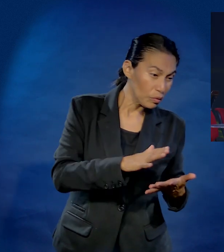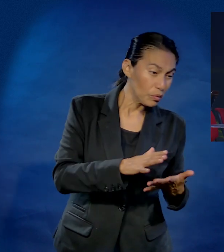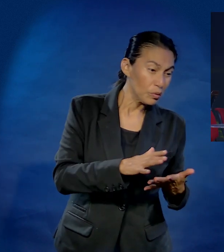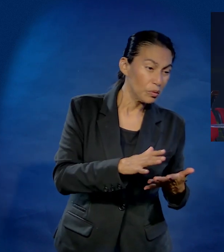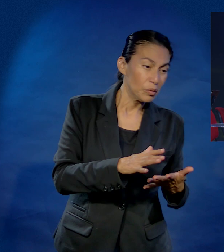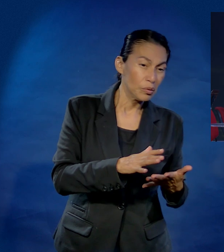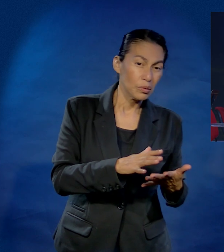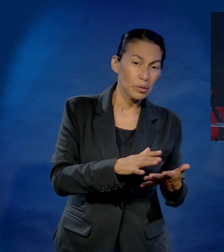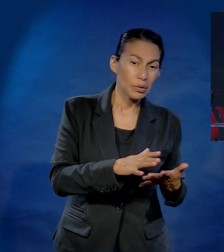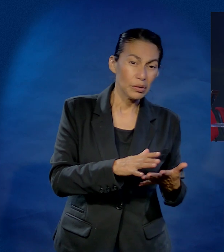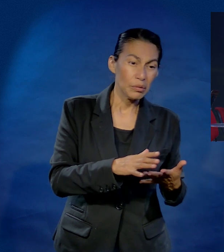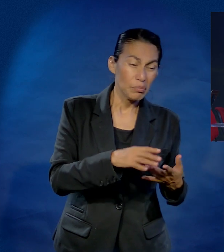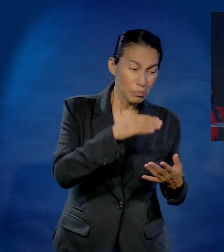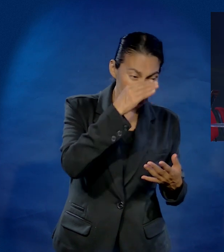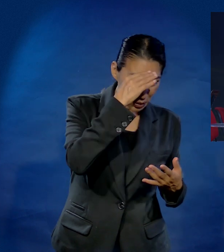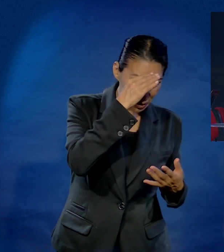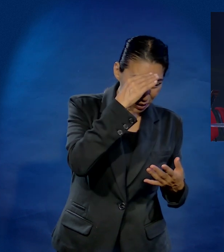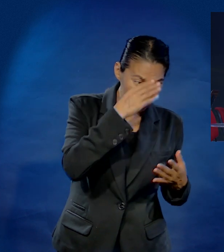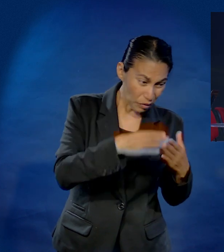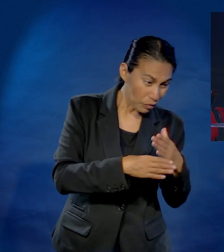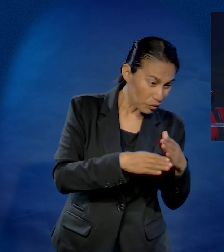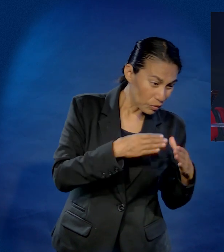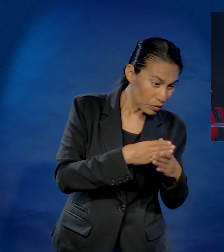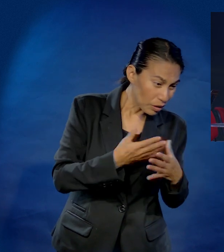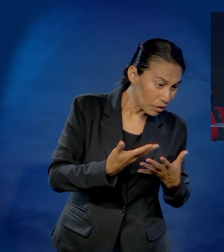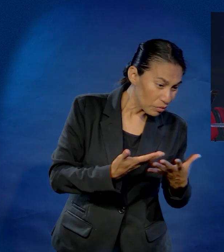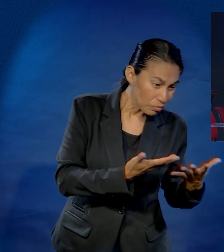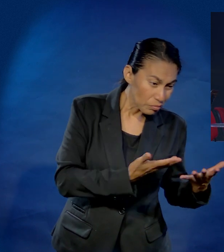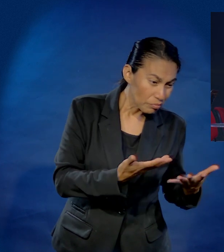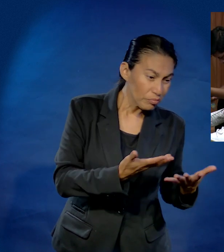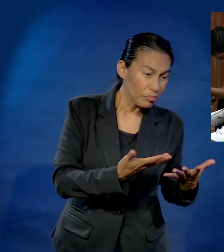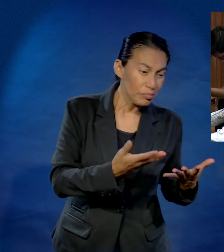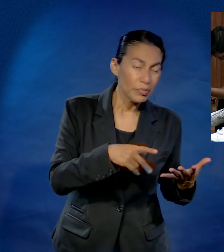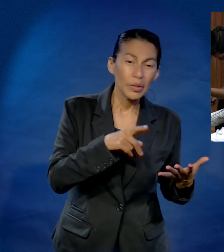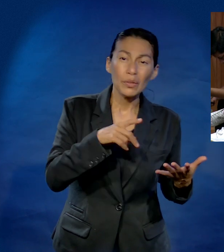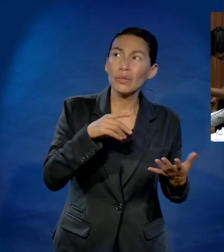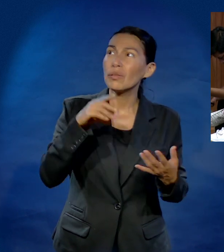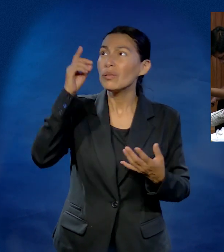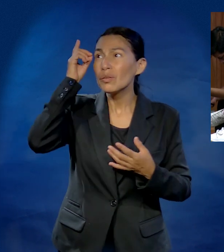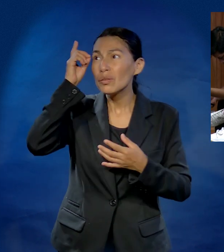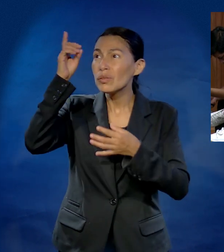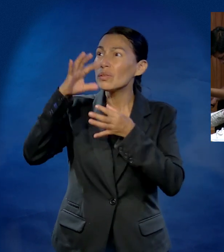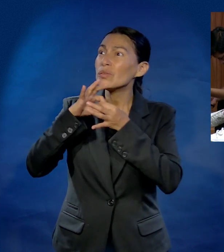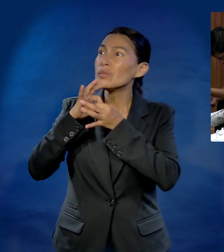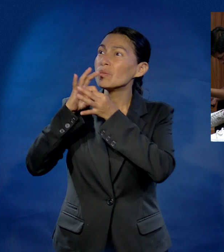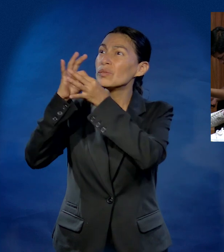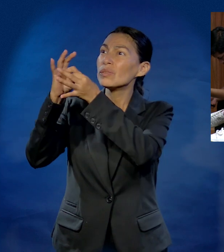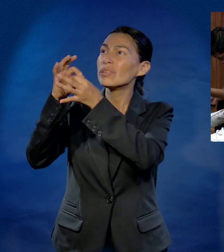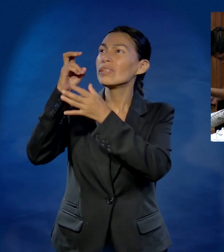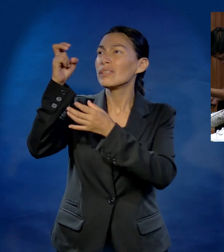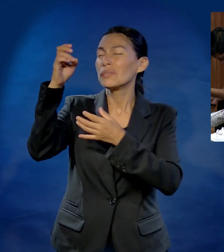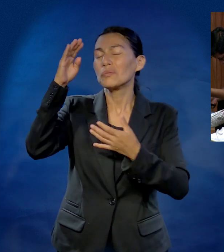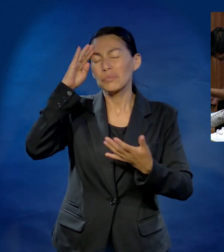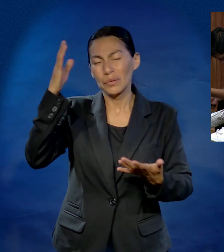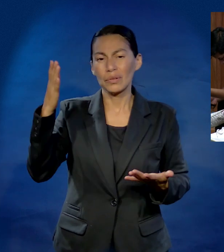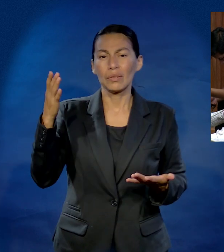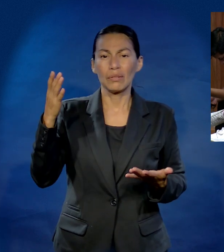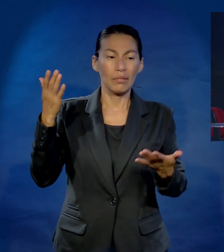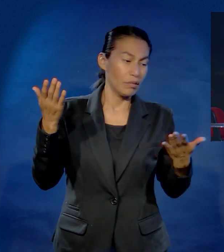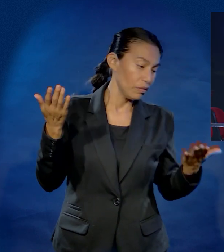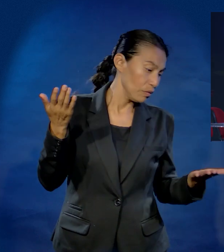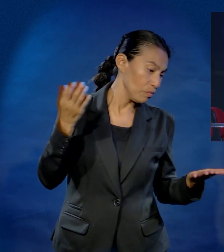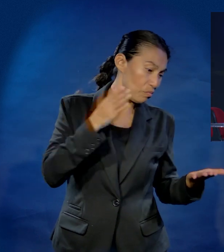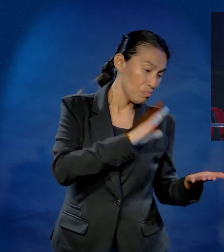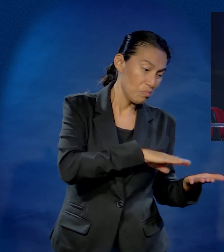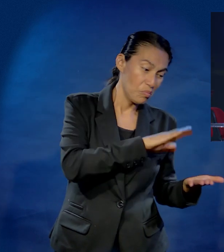5. Porque los que son de la carne piensan en las cosas de la carne, pero los que son del